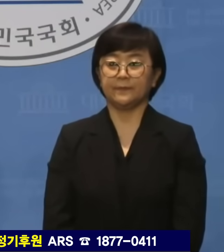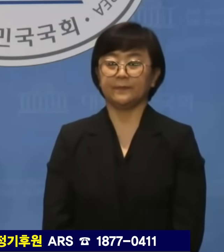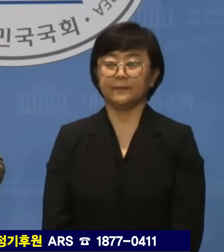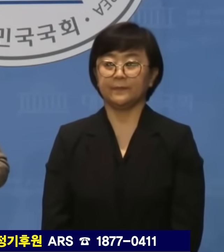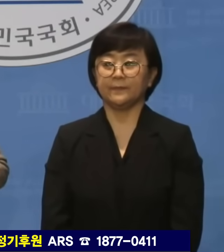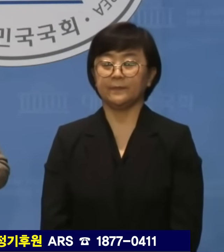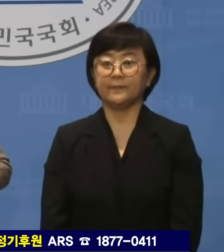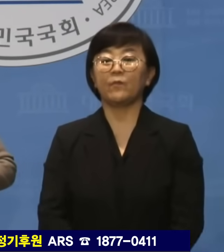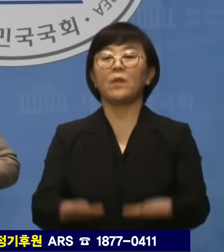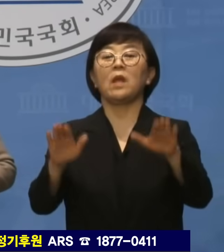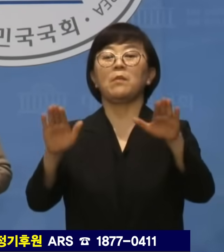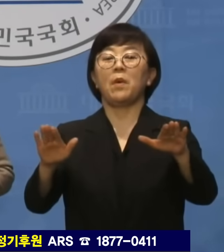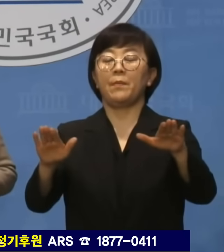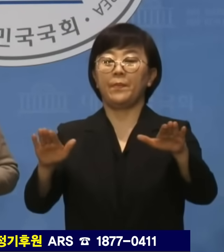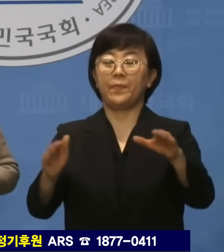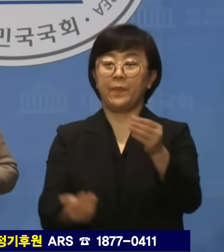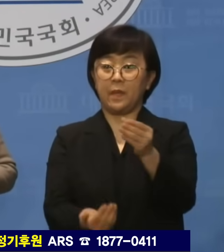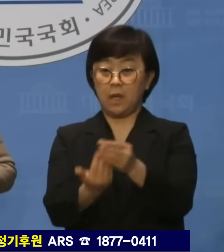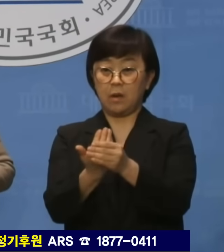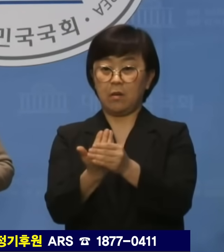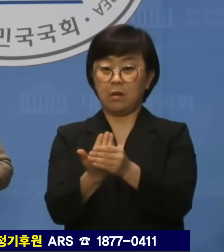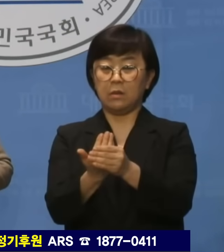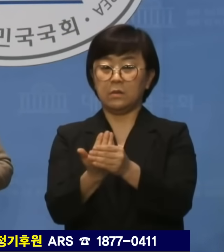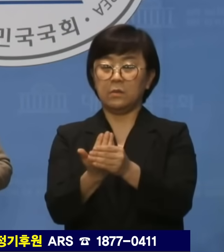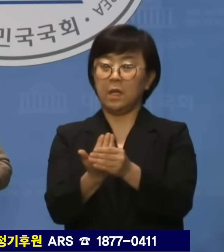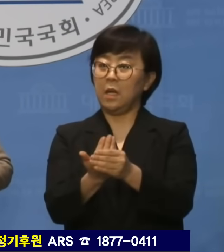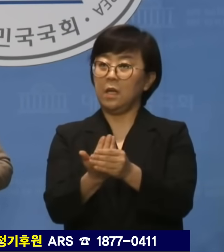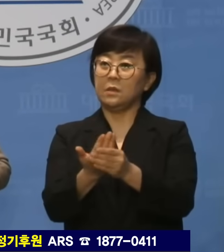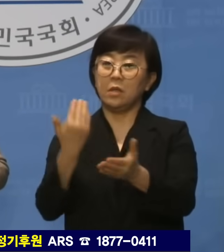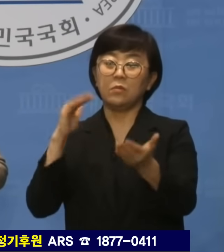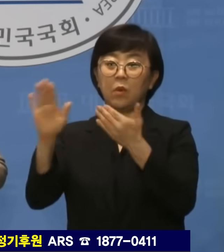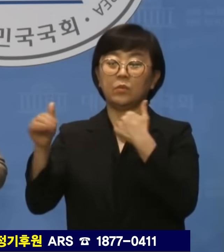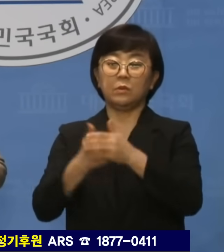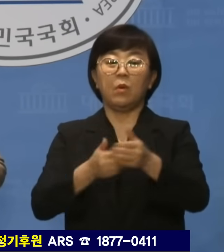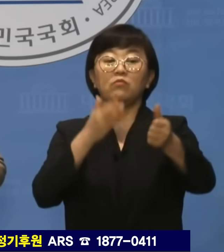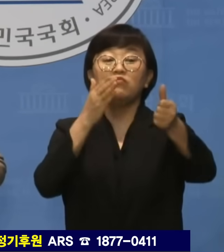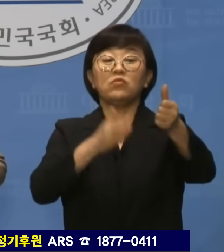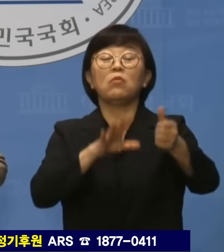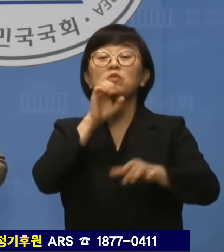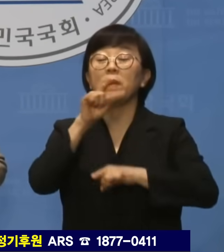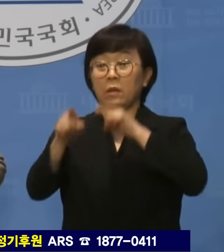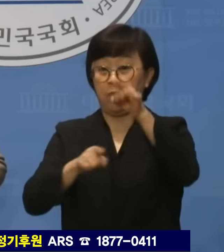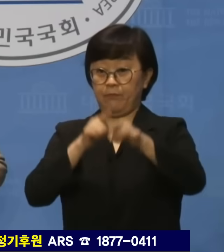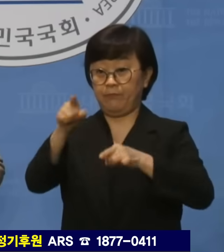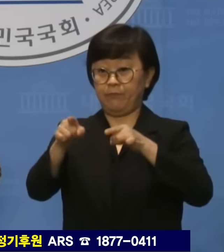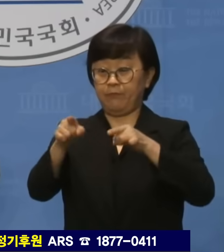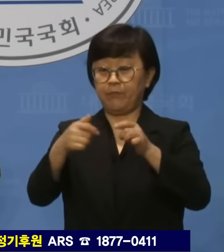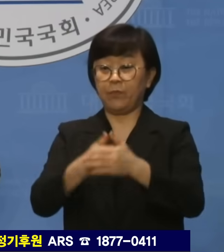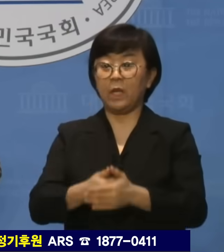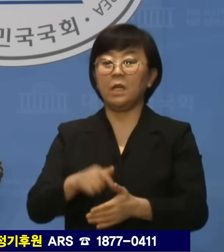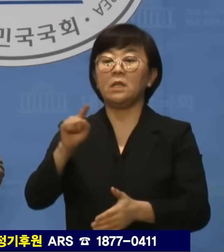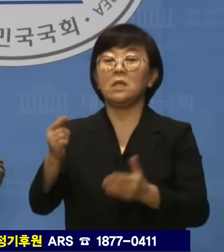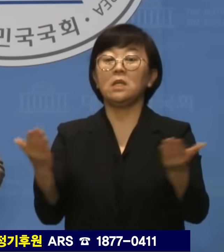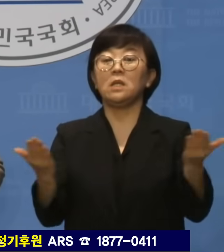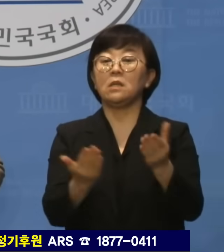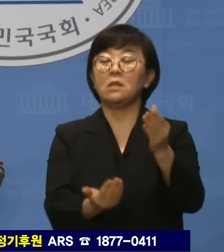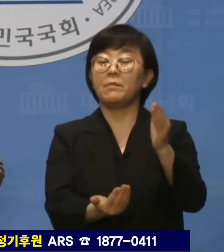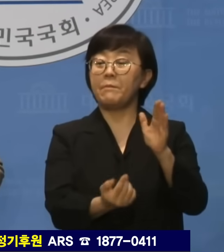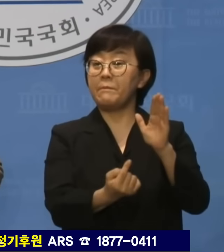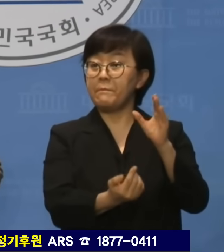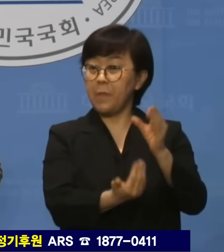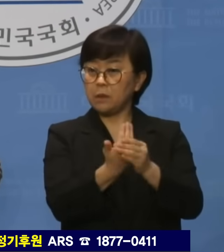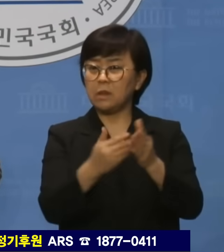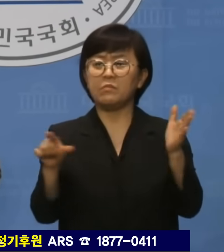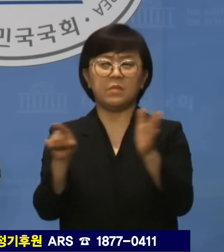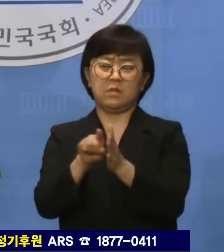네, 이번 사건은 전대미문의 청부민원 사건입니다. 처음에 이 사건을 접했을 때는